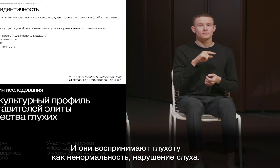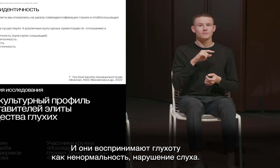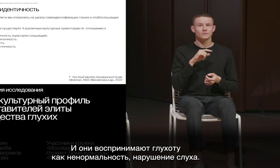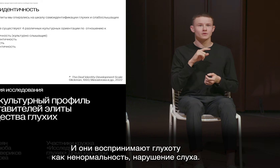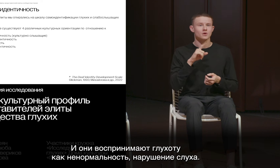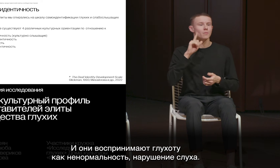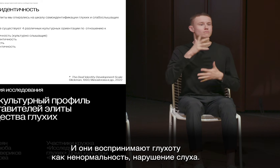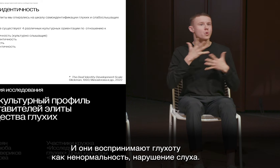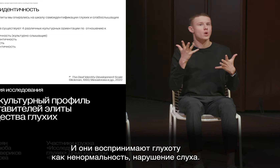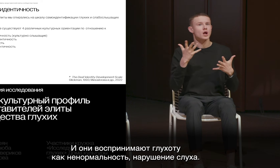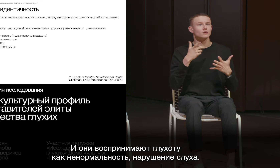и